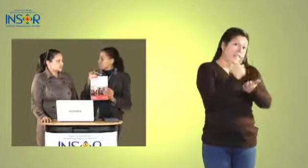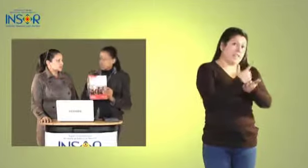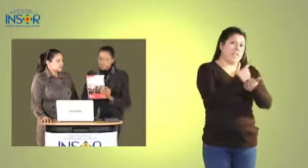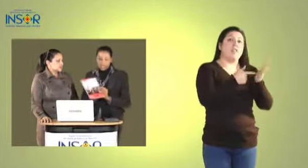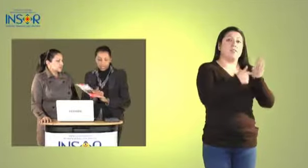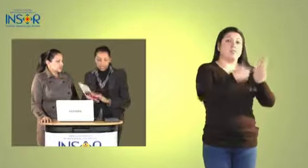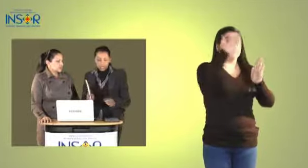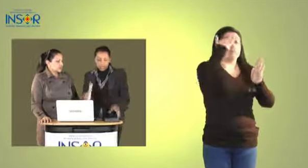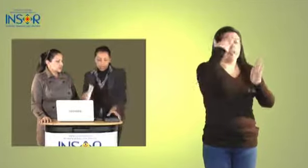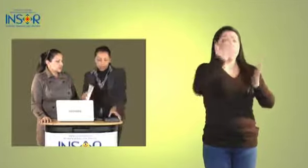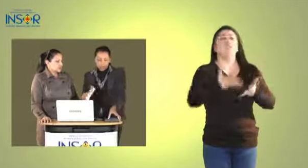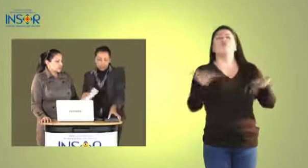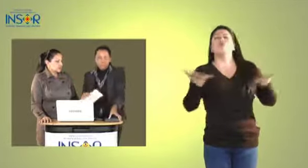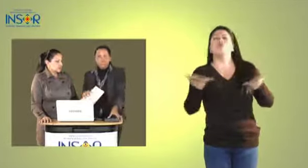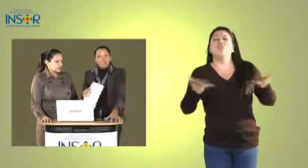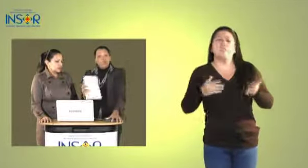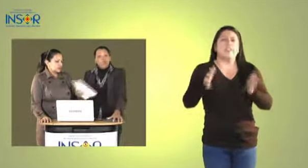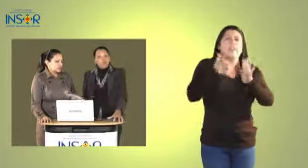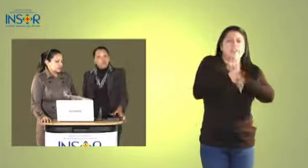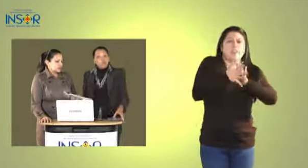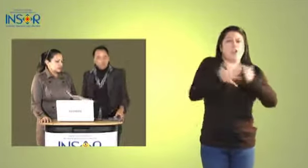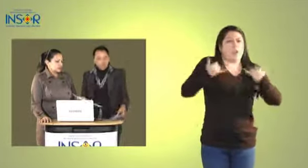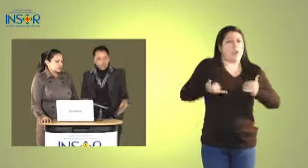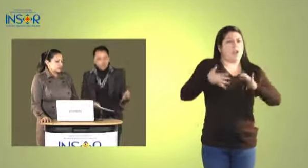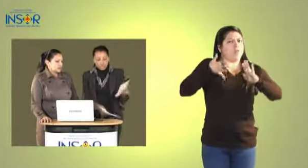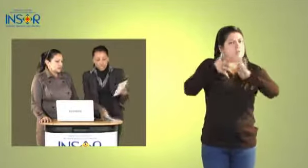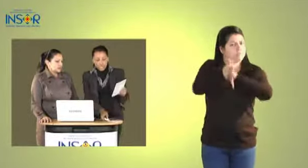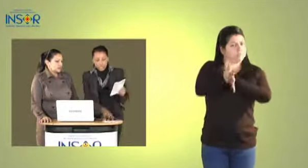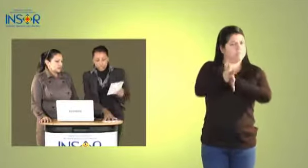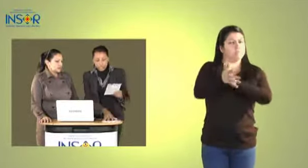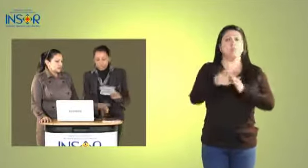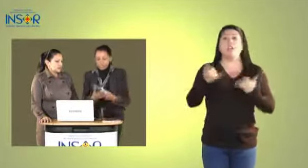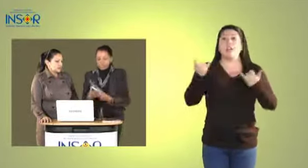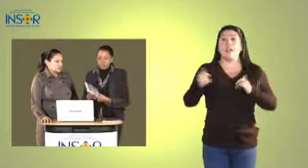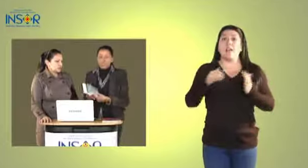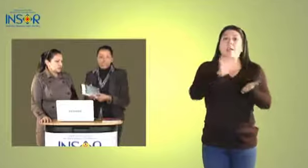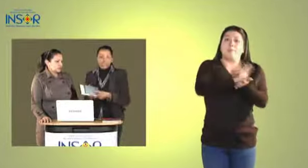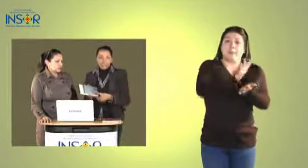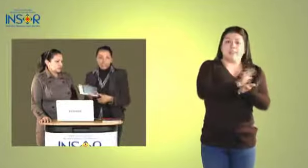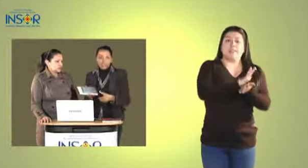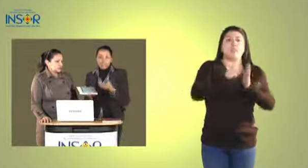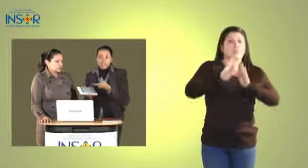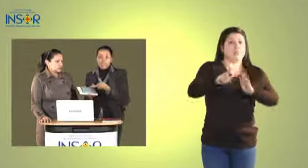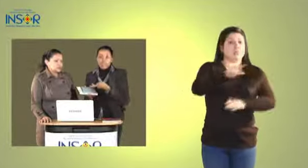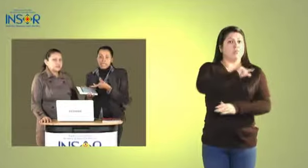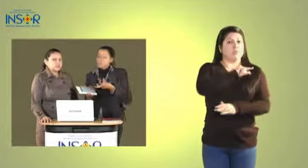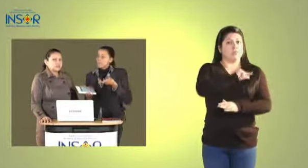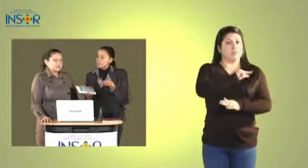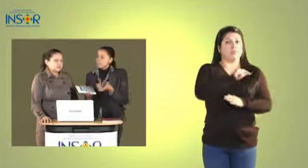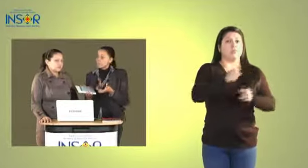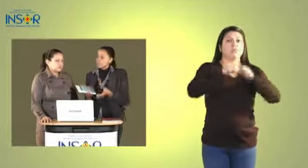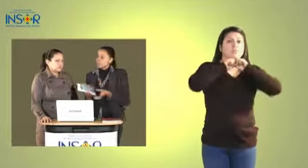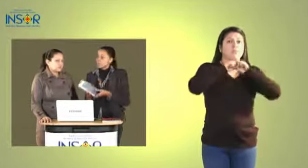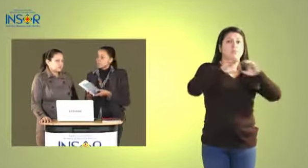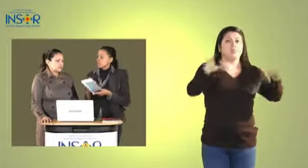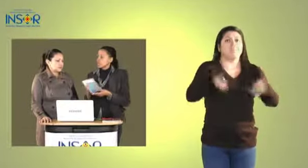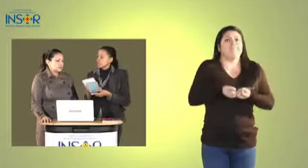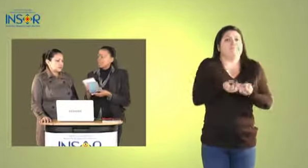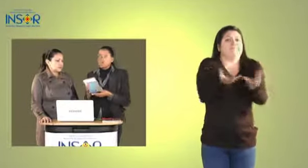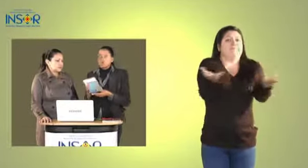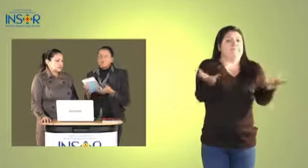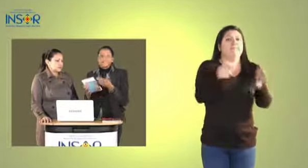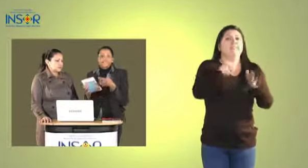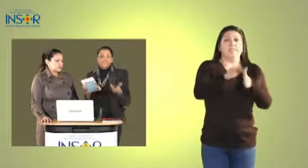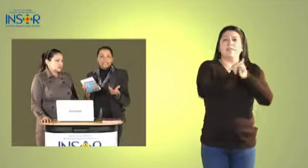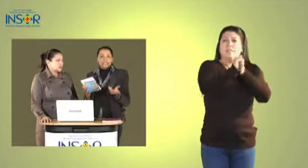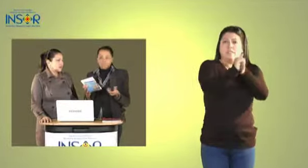el contexto de dónde estamos sacando la información. Asimismo, otros materiales que el Instituto Nacional ha sacado para esta misma metodología